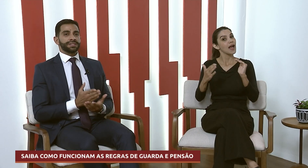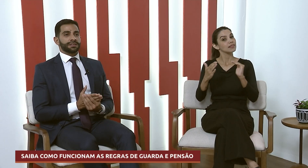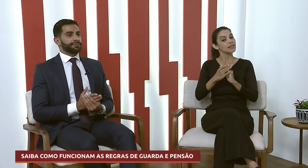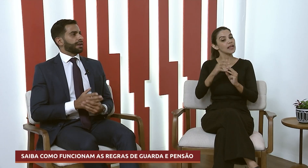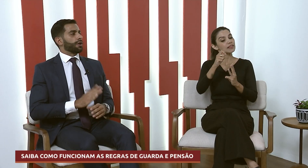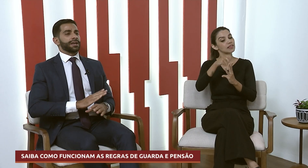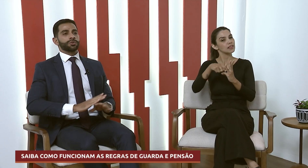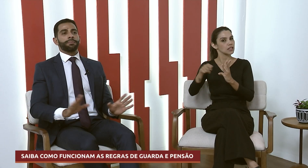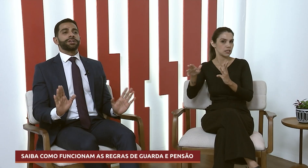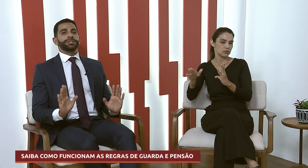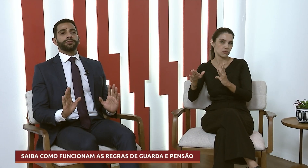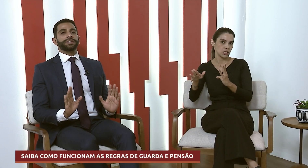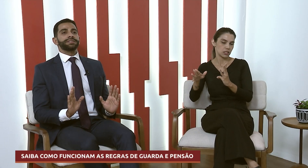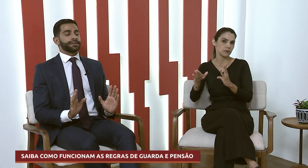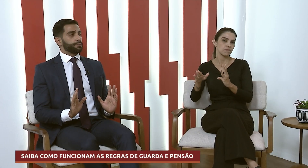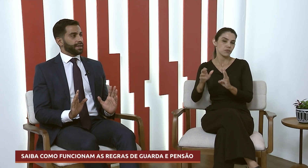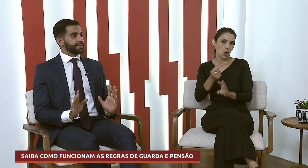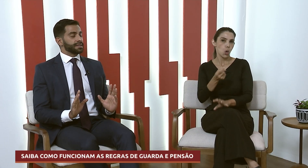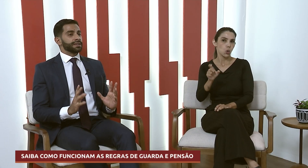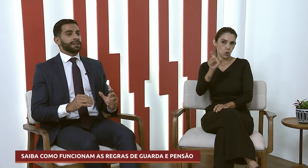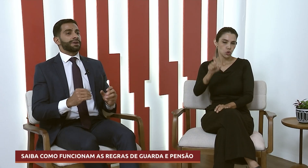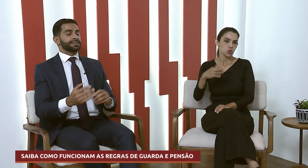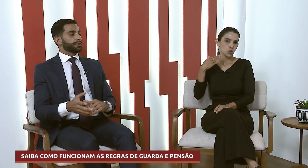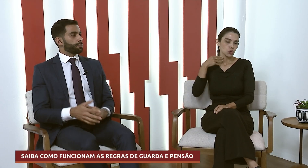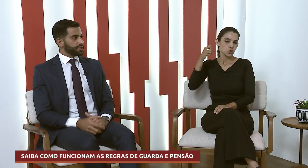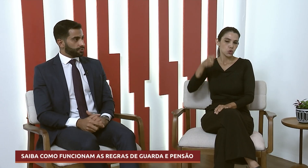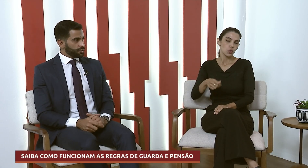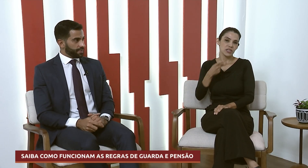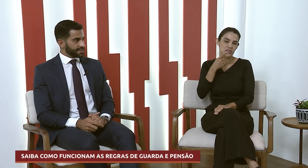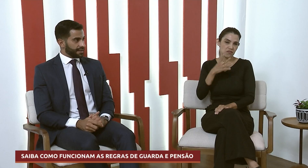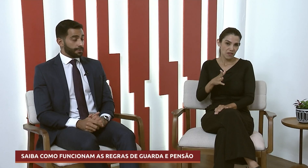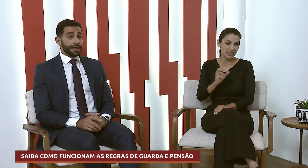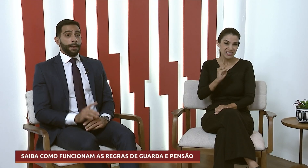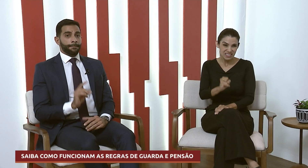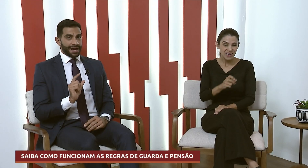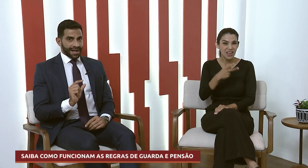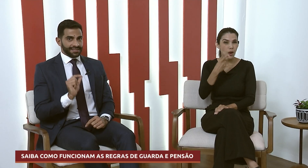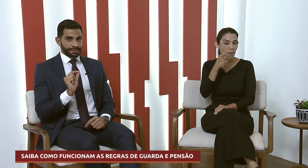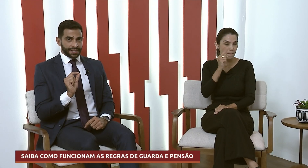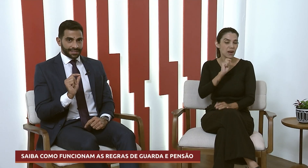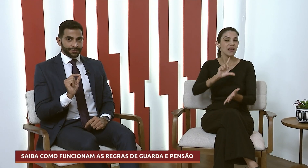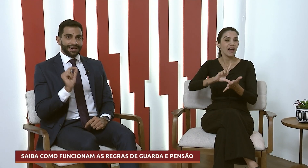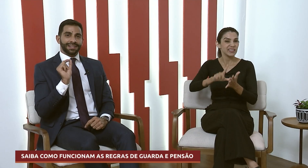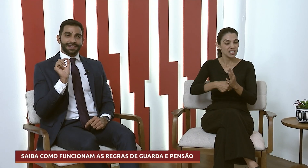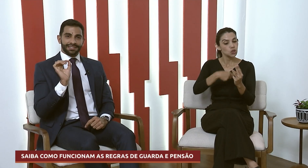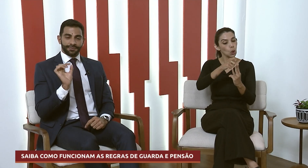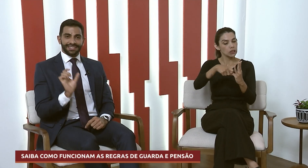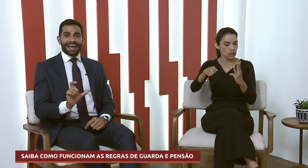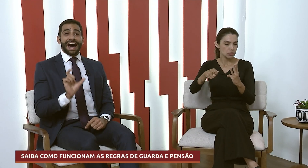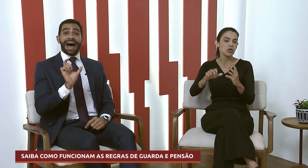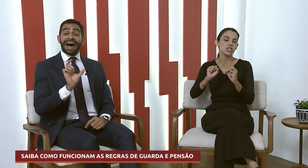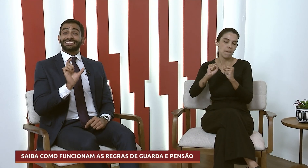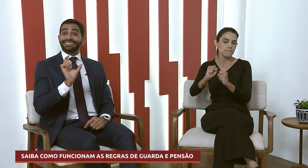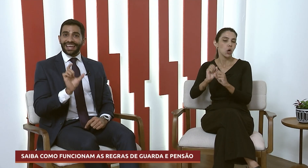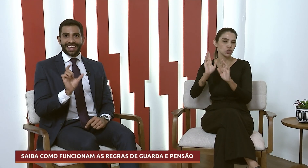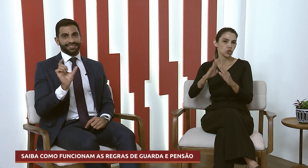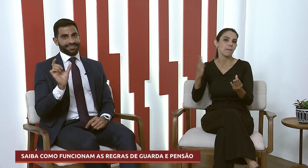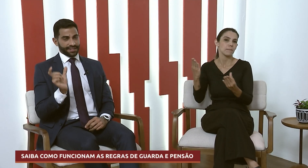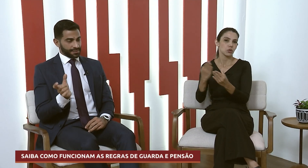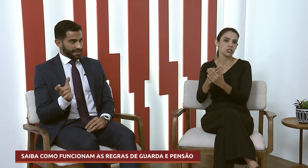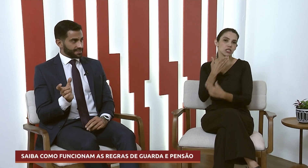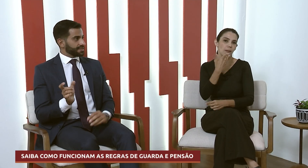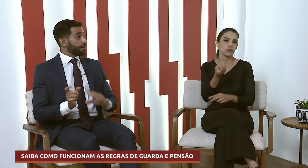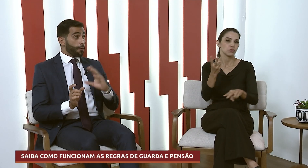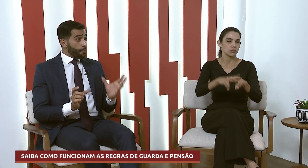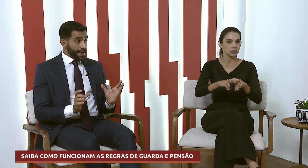tem juízes que falam, é só a partir do 3º mês que eu aceito o pedido de prisão. Mas lembrando, na legislação está até